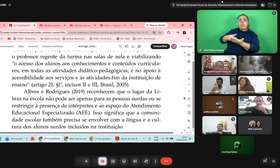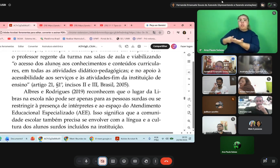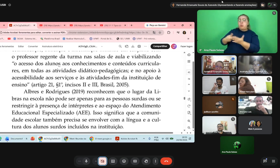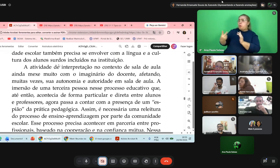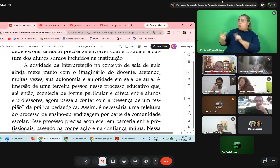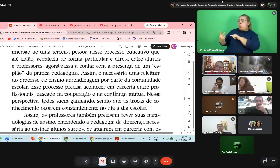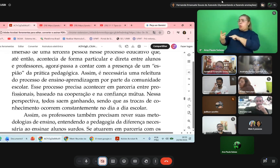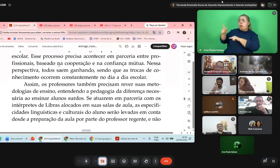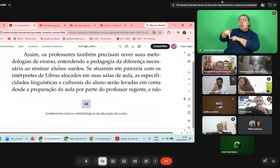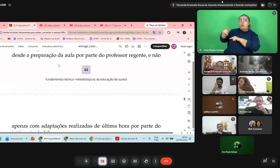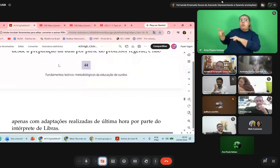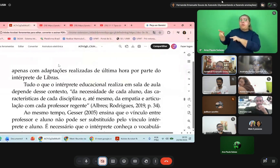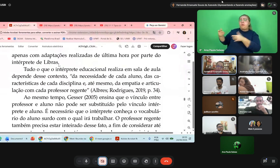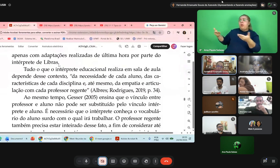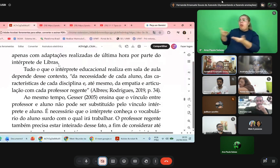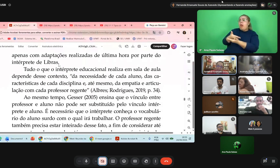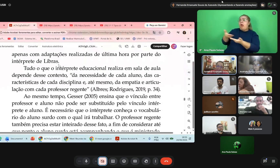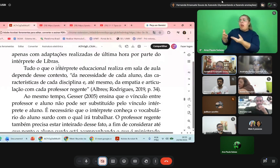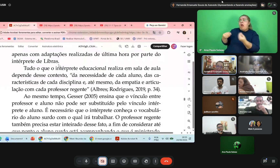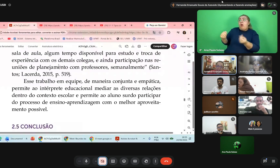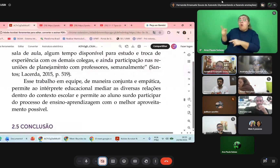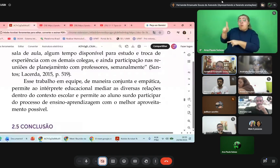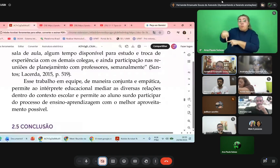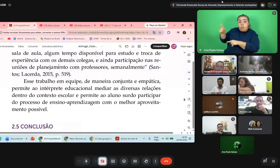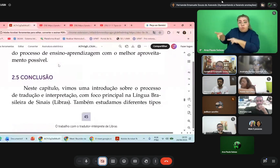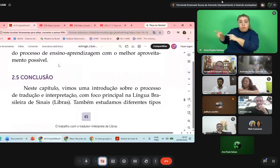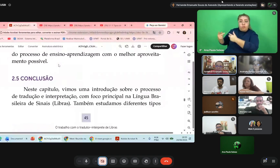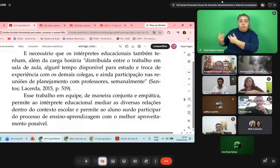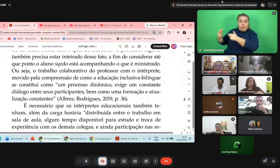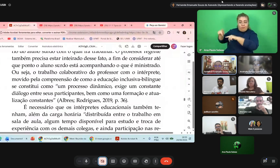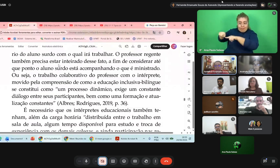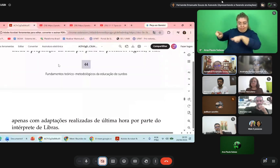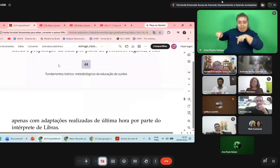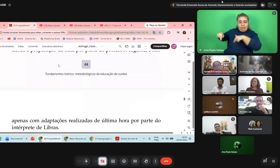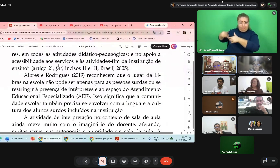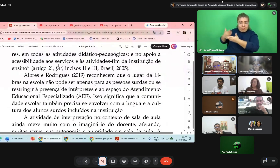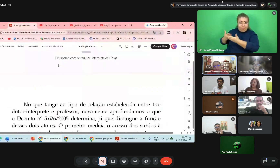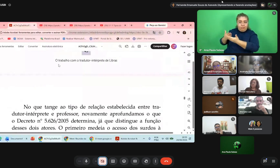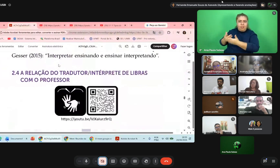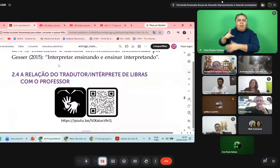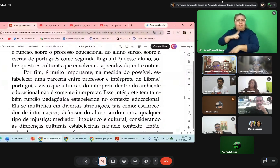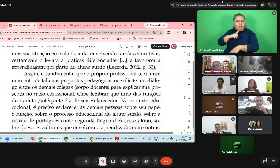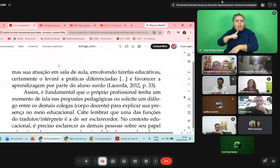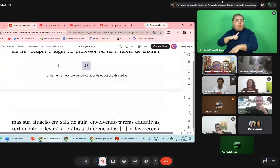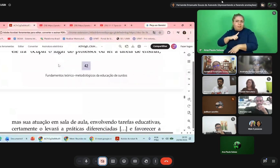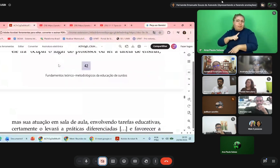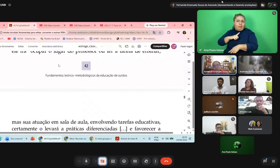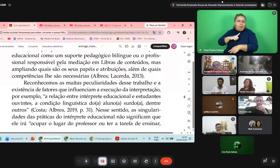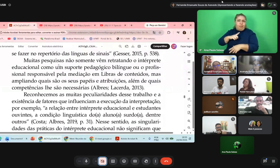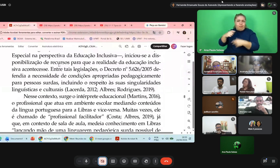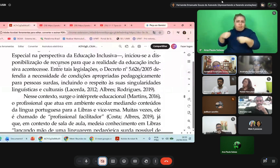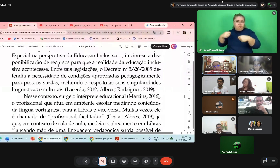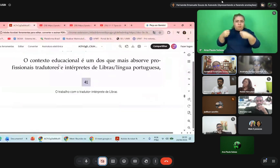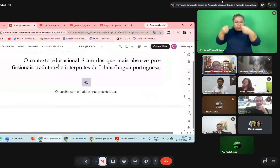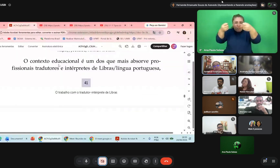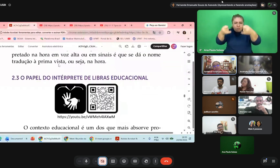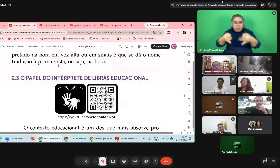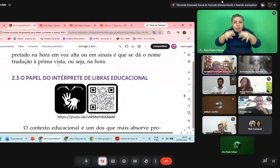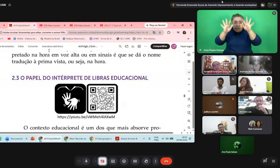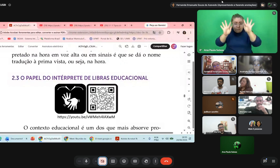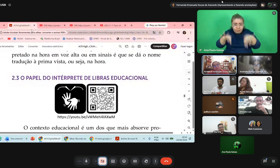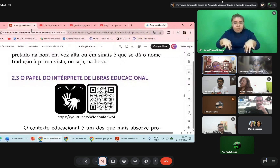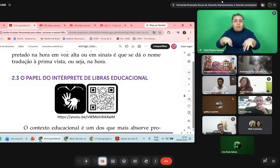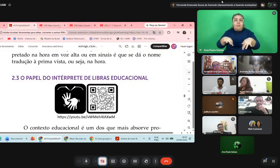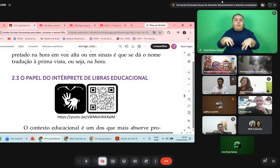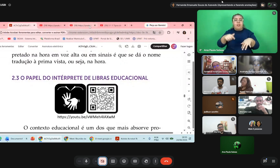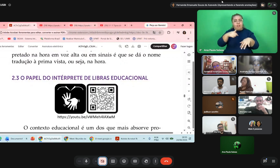que é o regente, que é o professor da sala de aula, tá? Então, tem esses dois quesitos para a gente finalizar. Eu